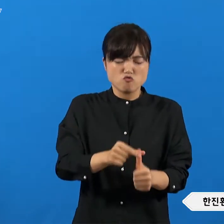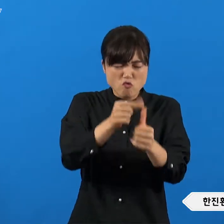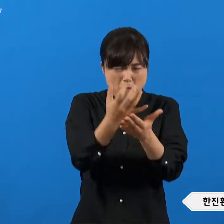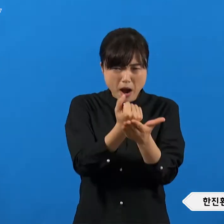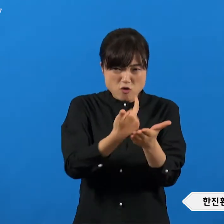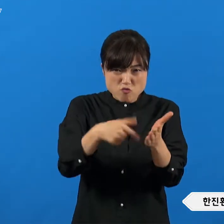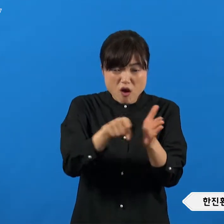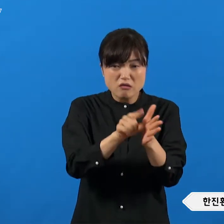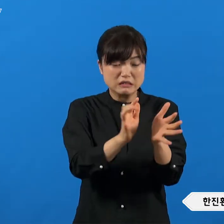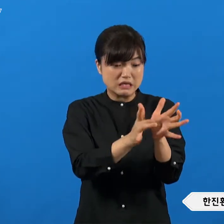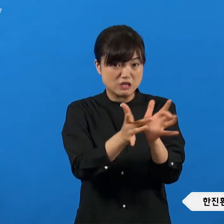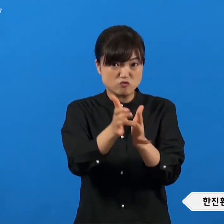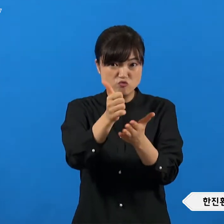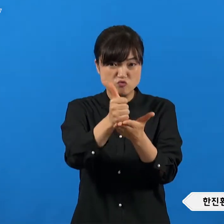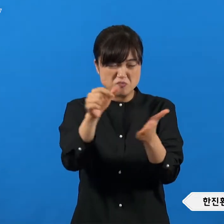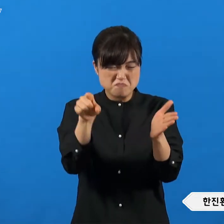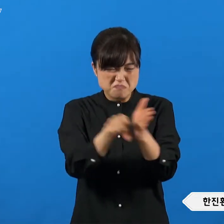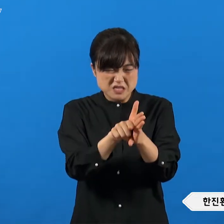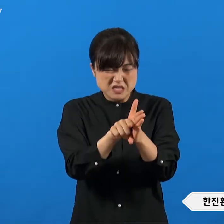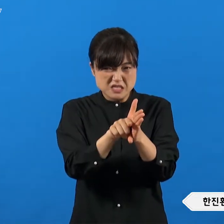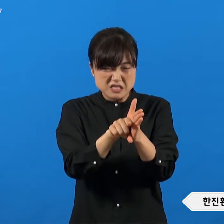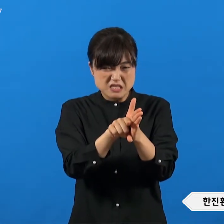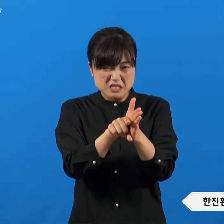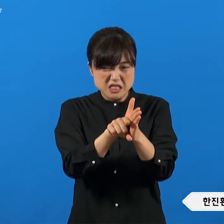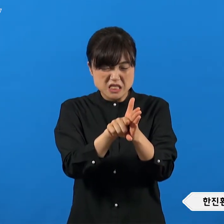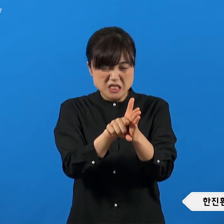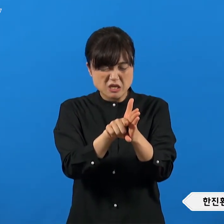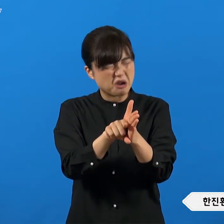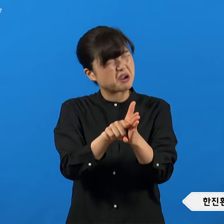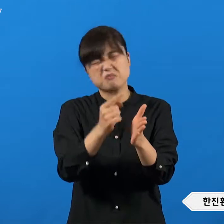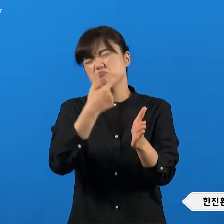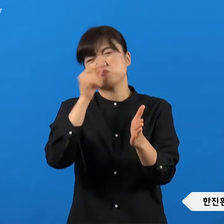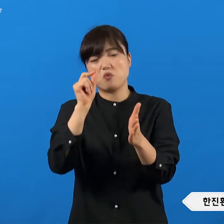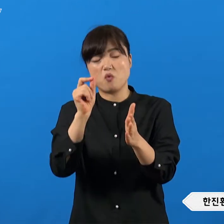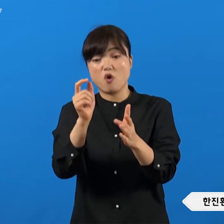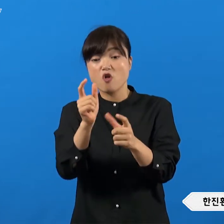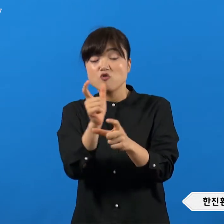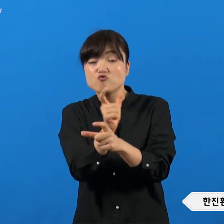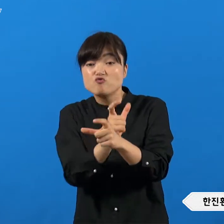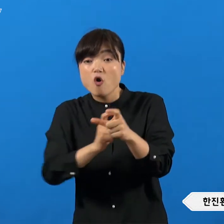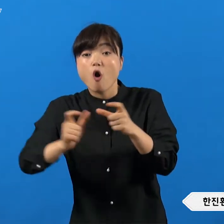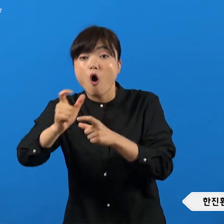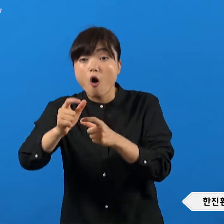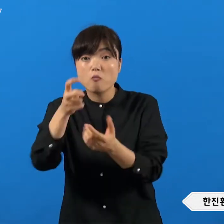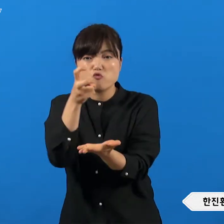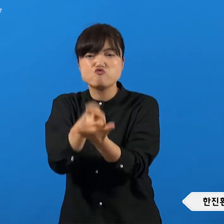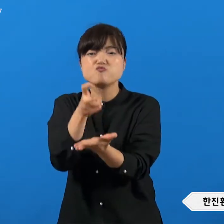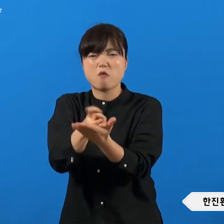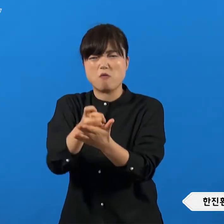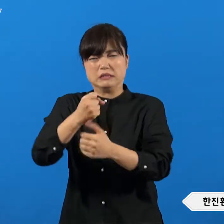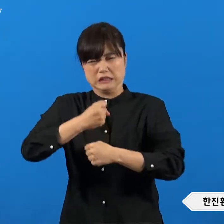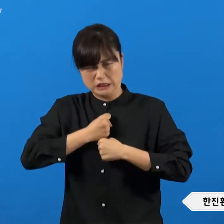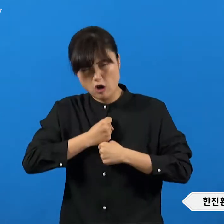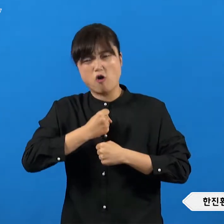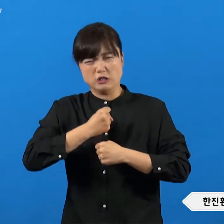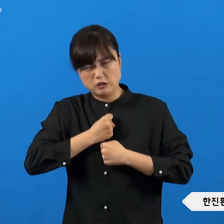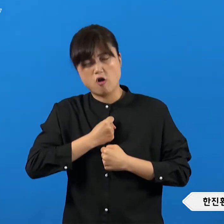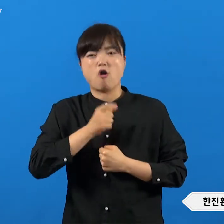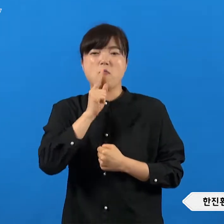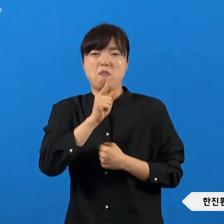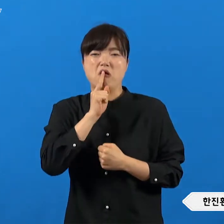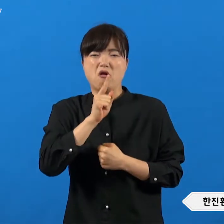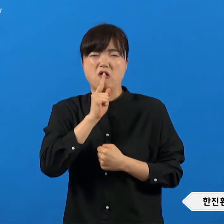구원받기 위해서는 예수 믿는 것만으로는 부족하고 거기에다가 율법을 지키는 것이 보태져야